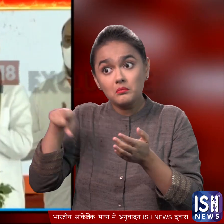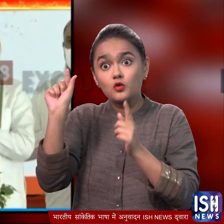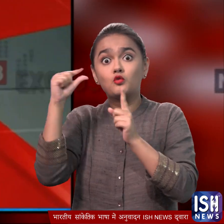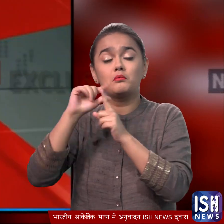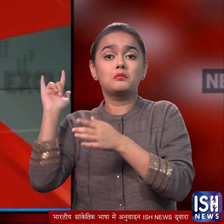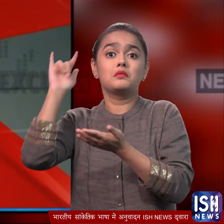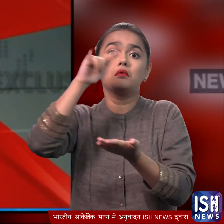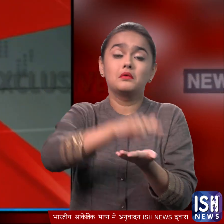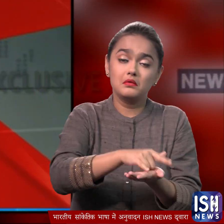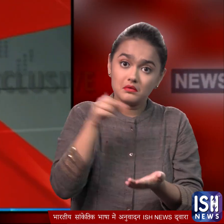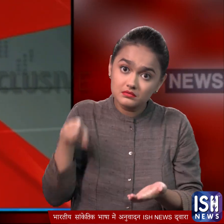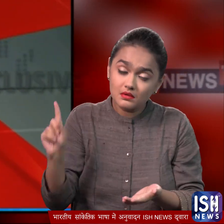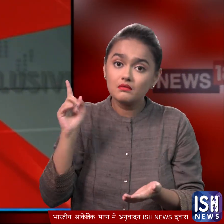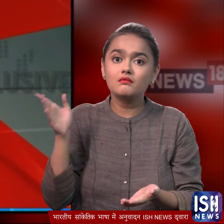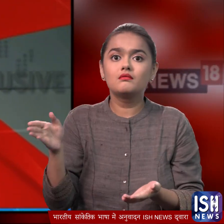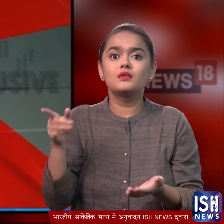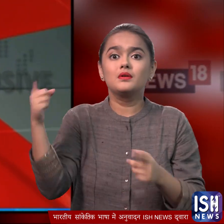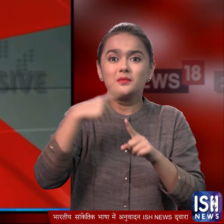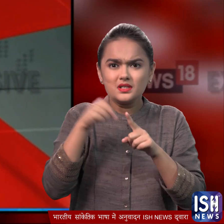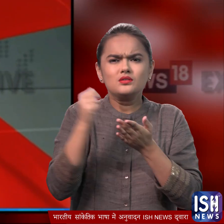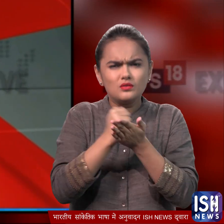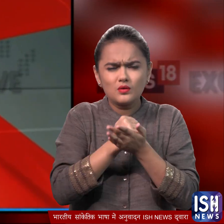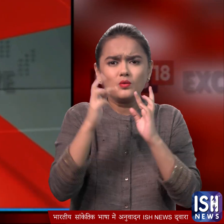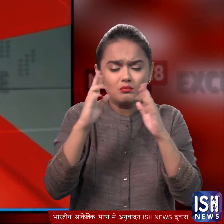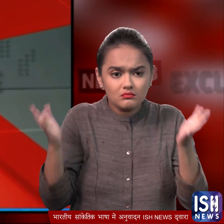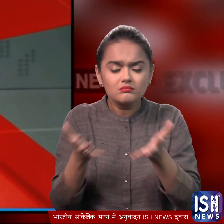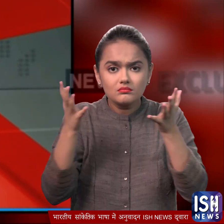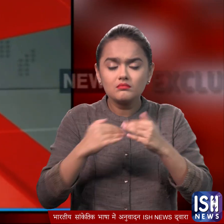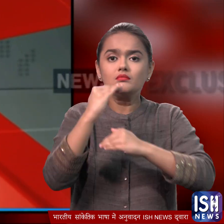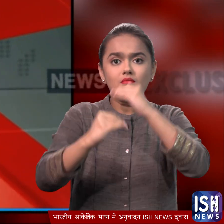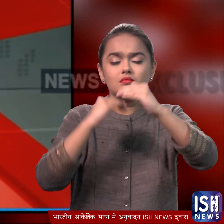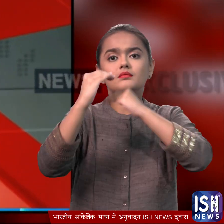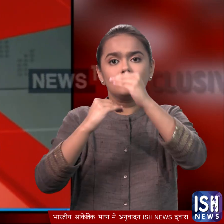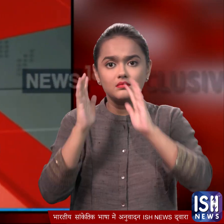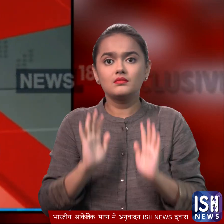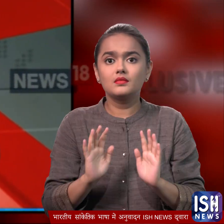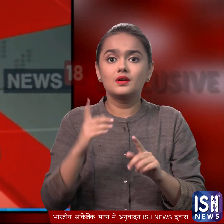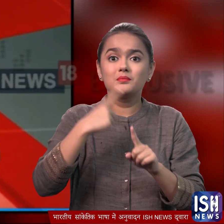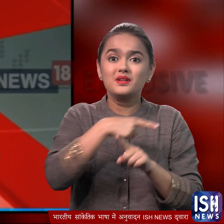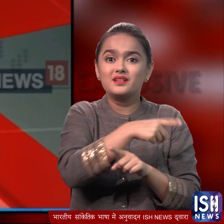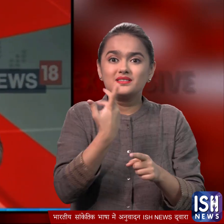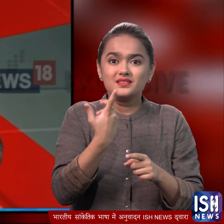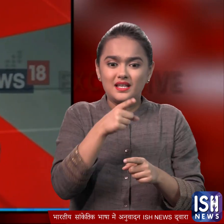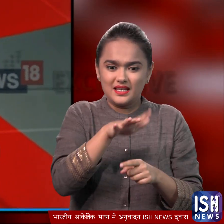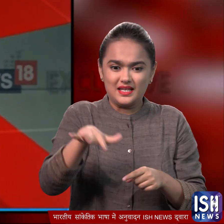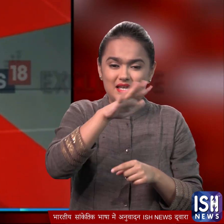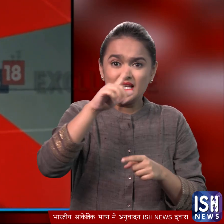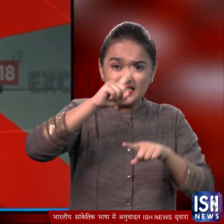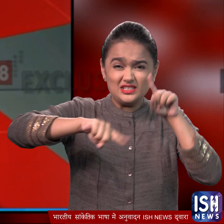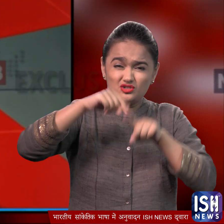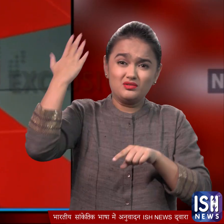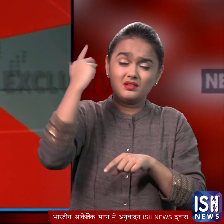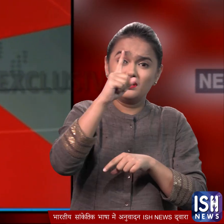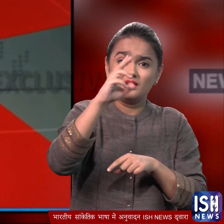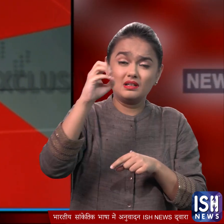थे। और सम्राट मिहिर भोज की मूर्ति के शिलान्यास को भी ऐसी ही कोशिश माना जा रहा है। मिहिर भोज की सल्तनत और उनके राज का इतिहास करीब